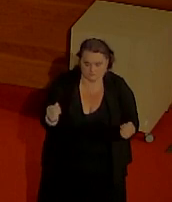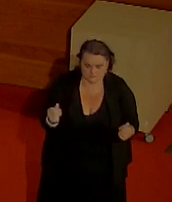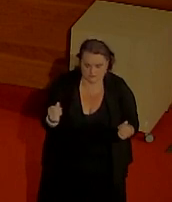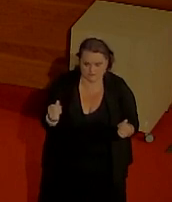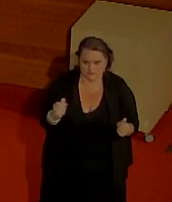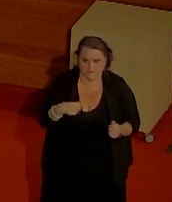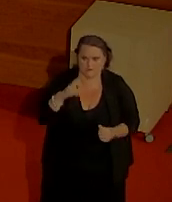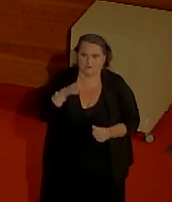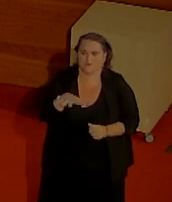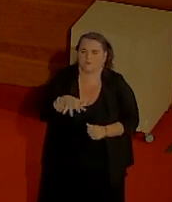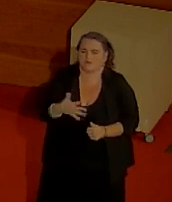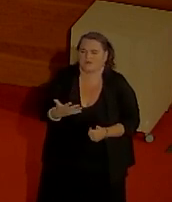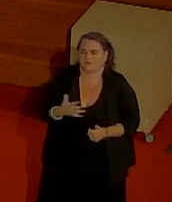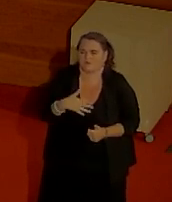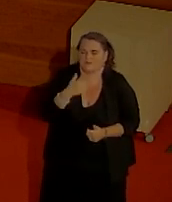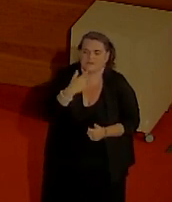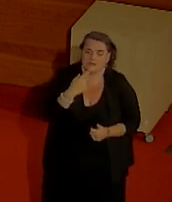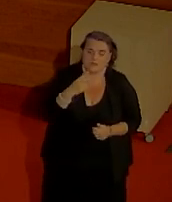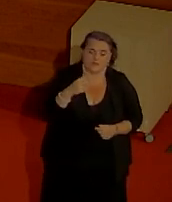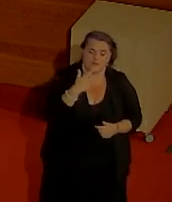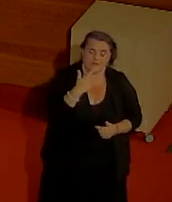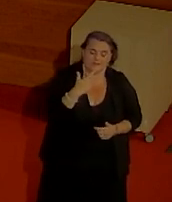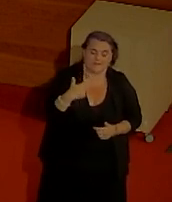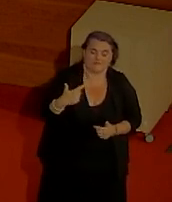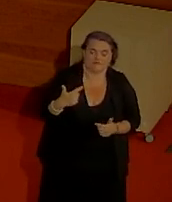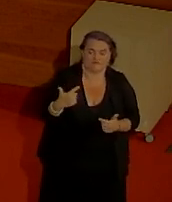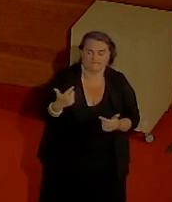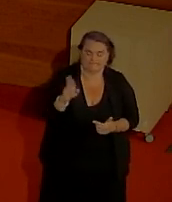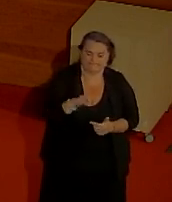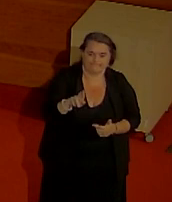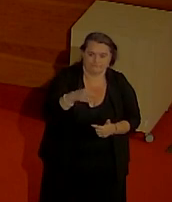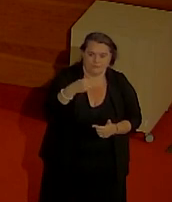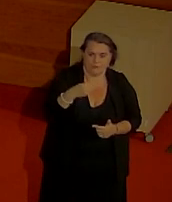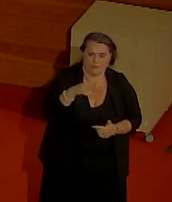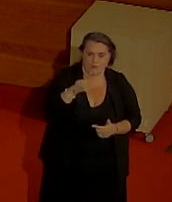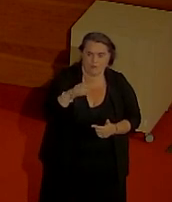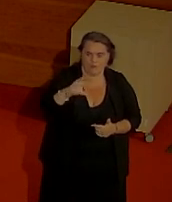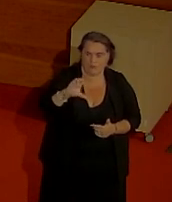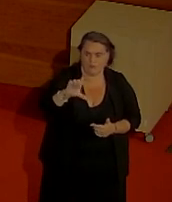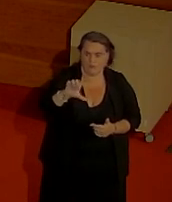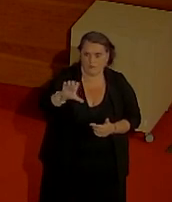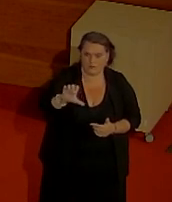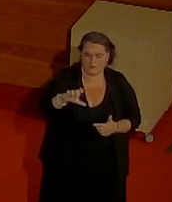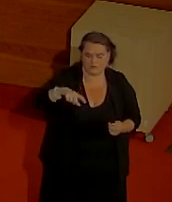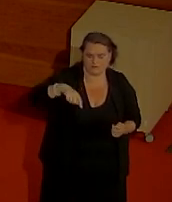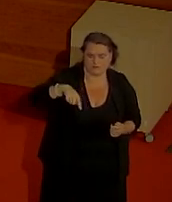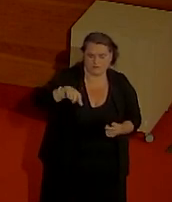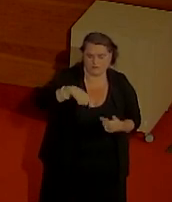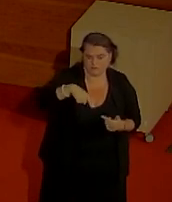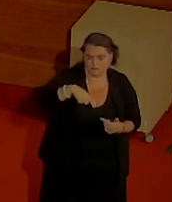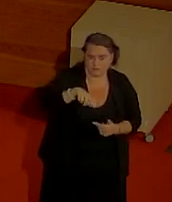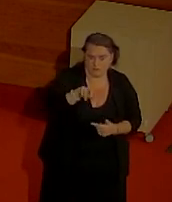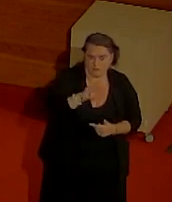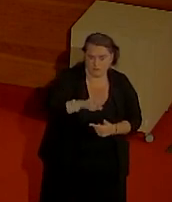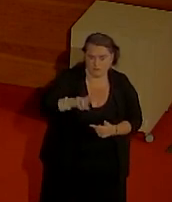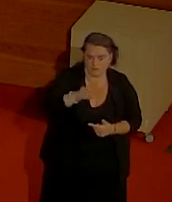un lado Cuando hablamos de bucle invisible en mi caso yo me refiero al riesgo a un riesgo que me parece muy contemporáneo y que tiene que